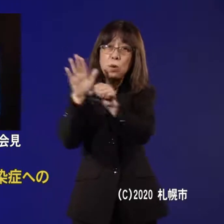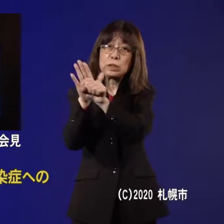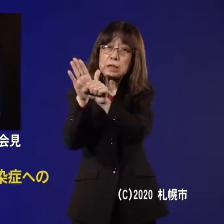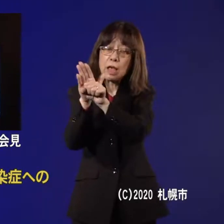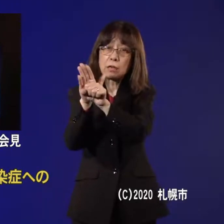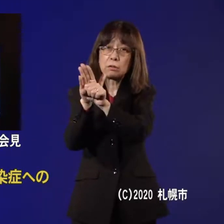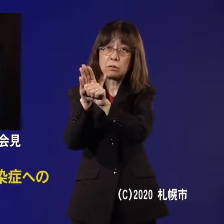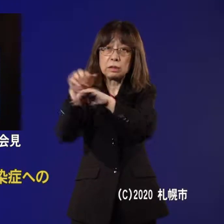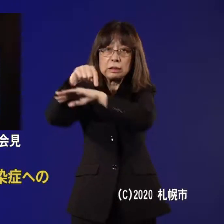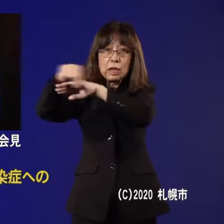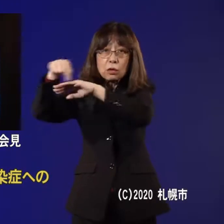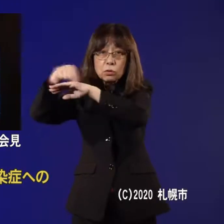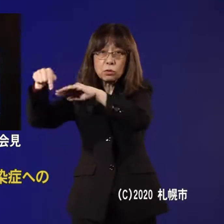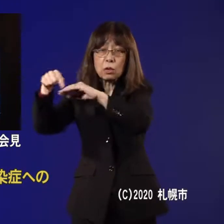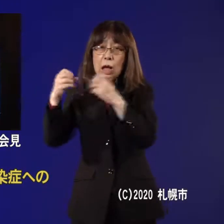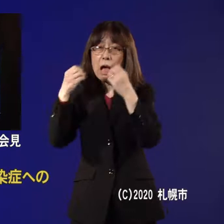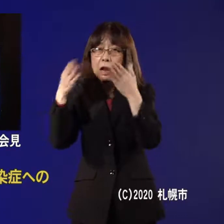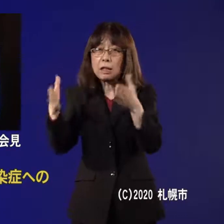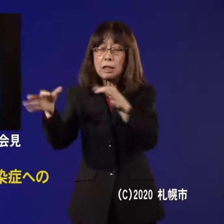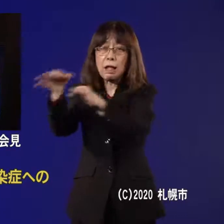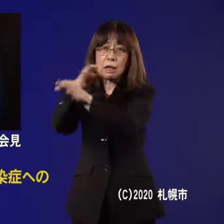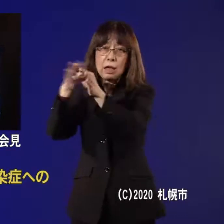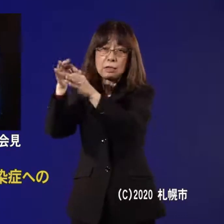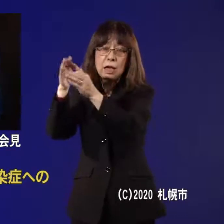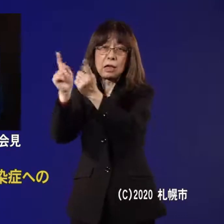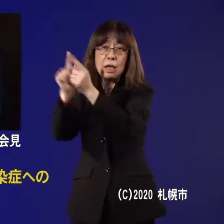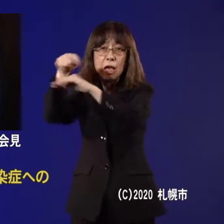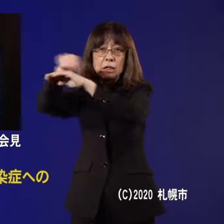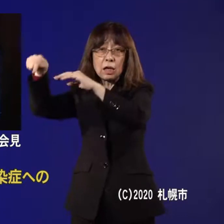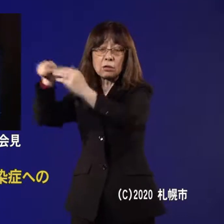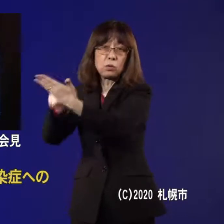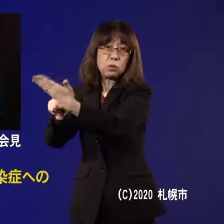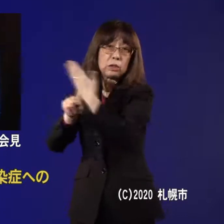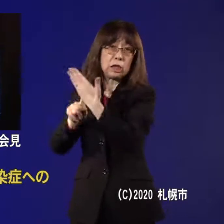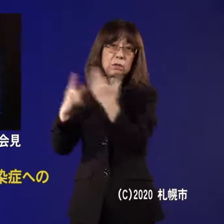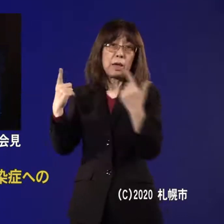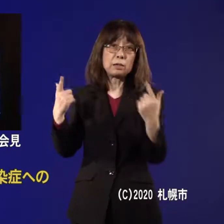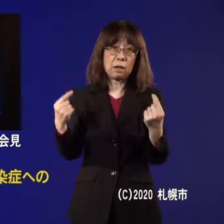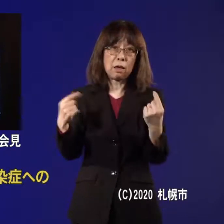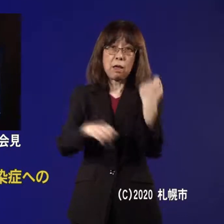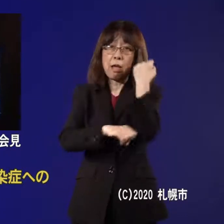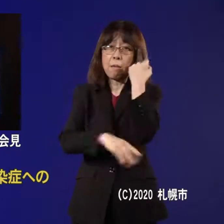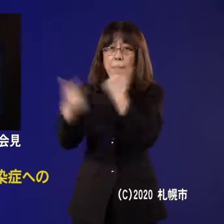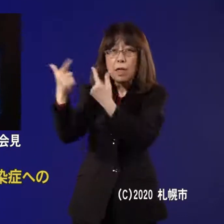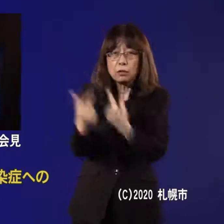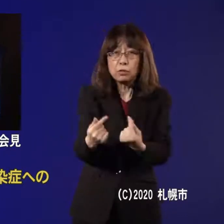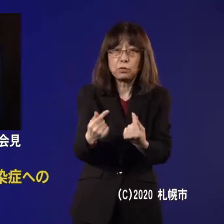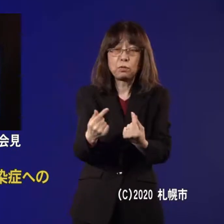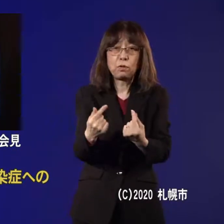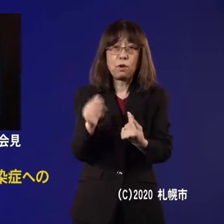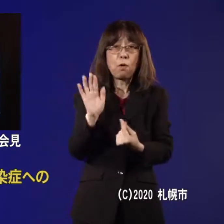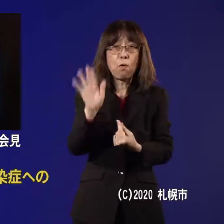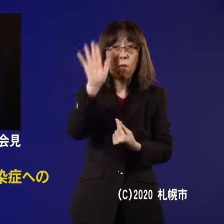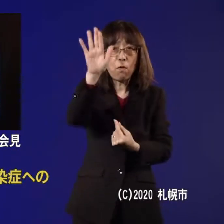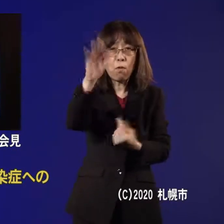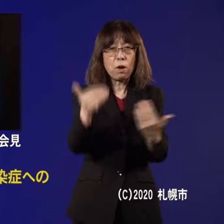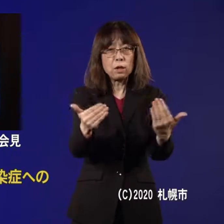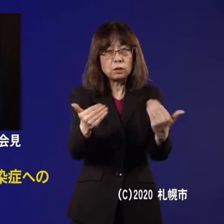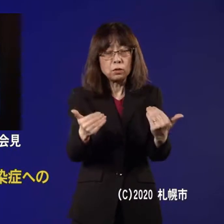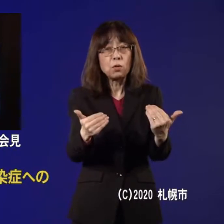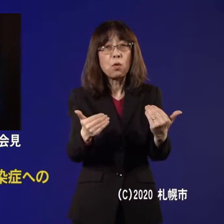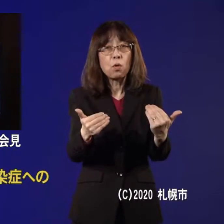経済対策というふうに打ち出しました。で、それらをベースにしつつも、今後必要な措